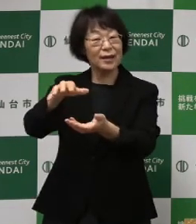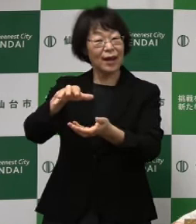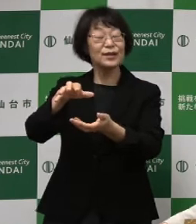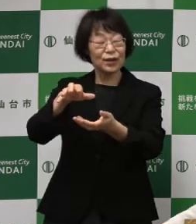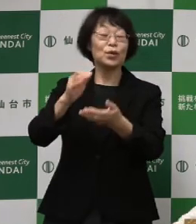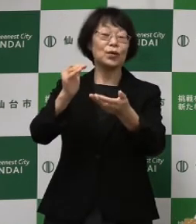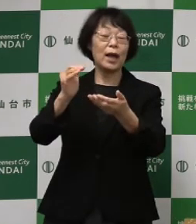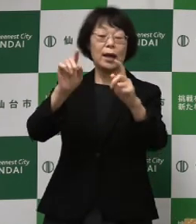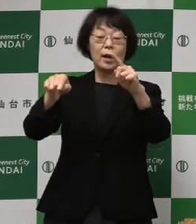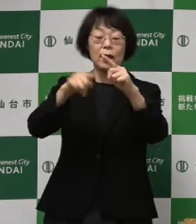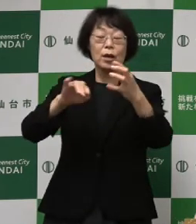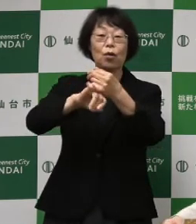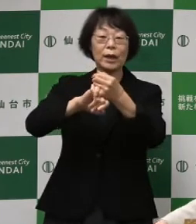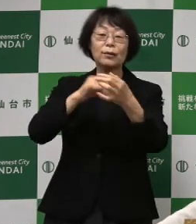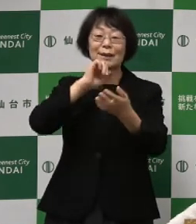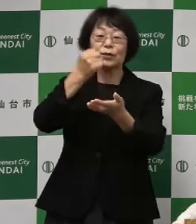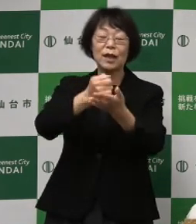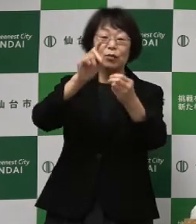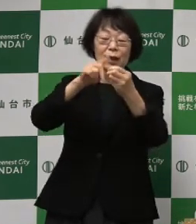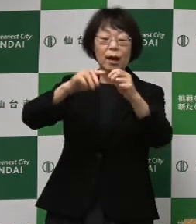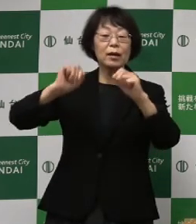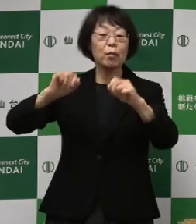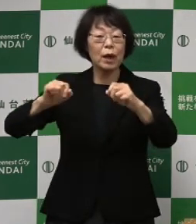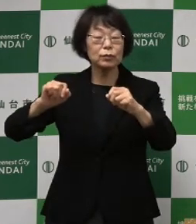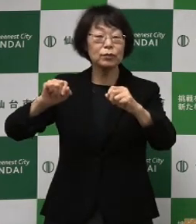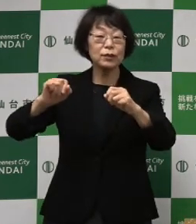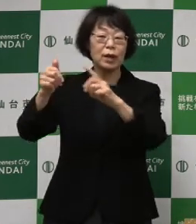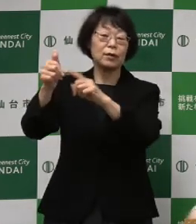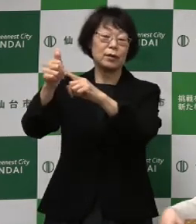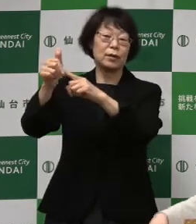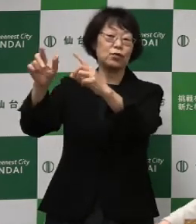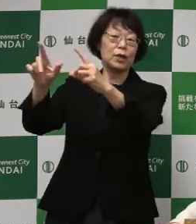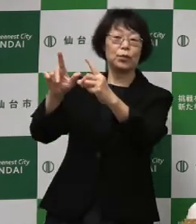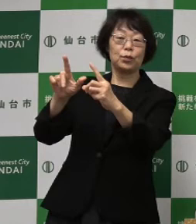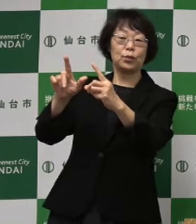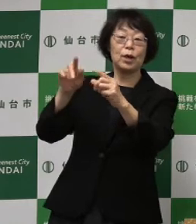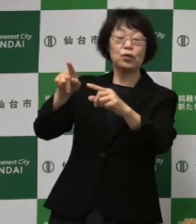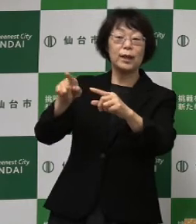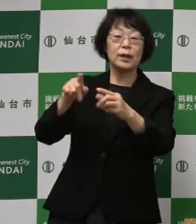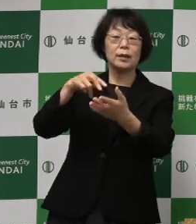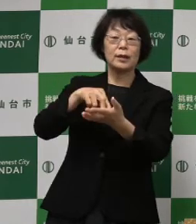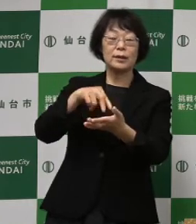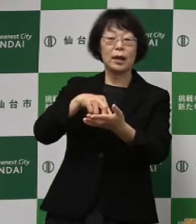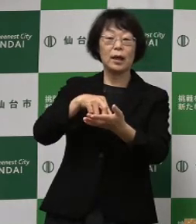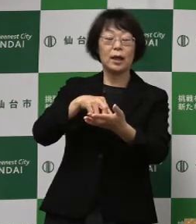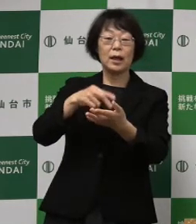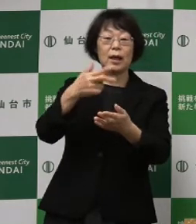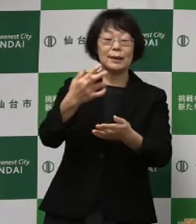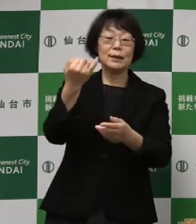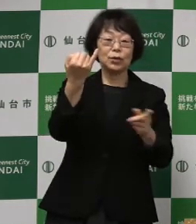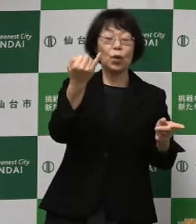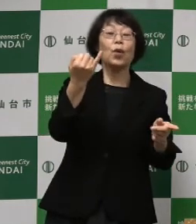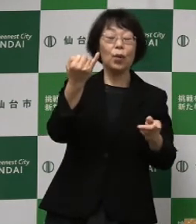実現に向けて頑張るんだというようなことをおっしゃってて、それに対して以前こちらの記者会見の真鍋市長は、その当選を